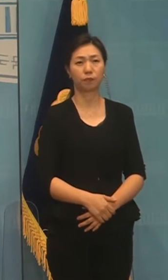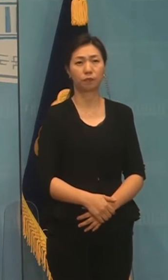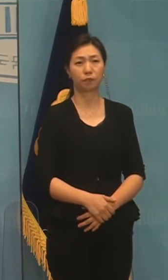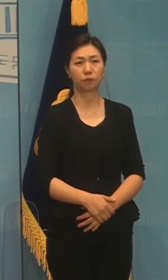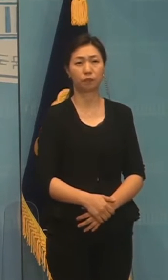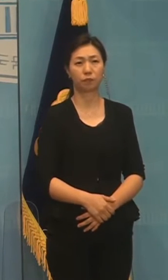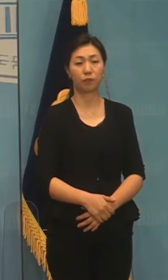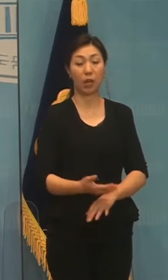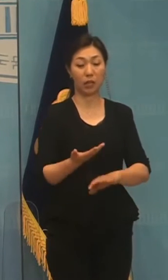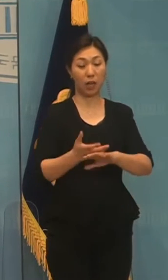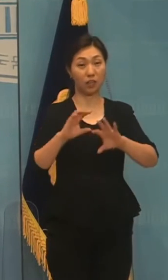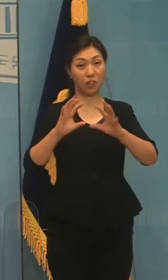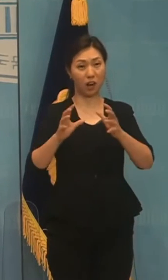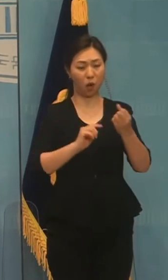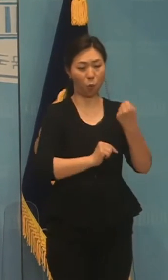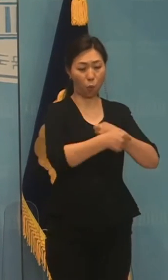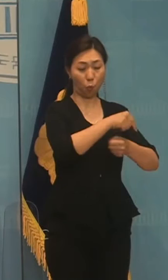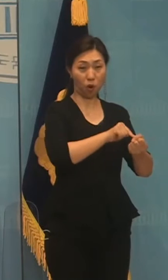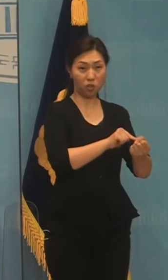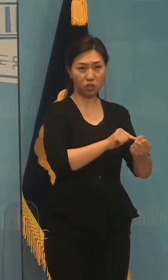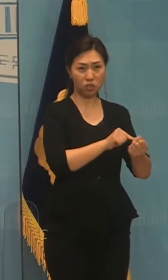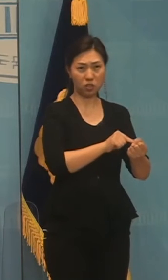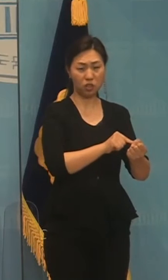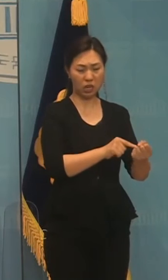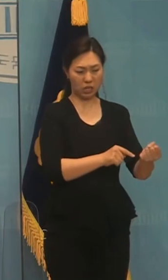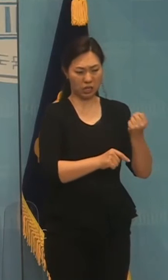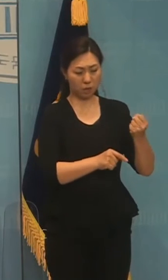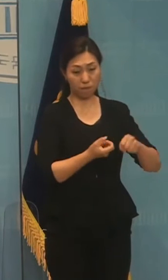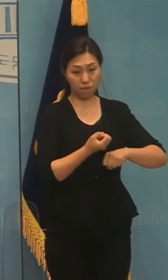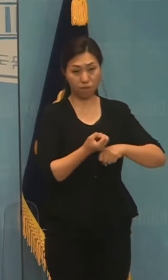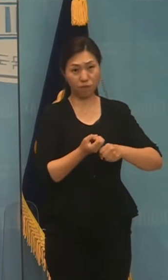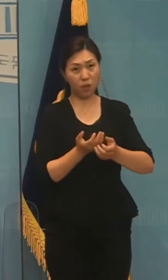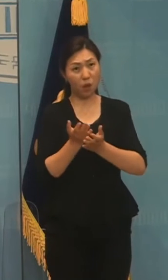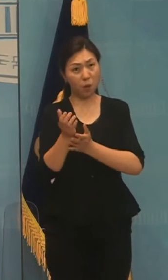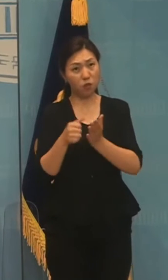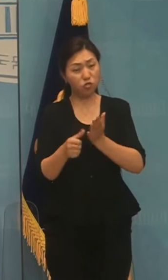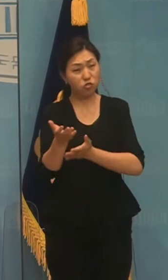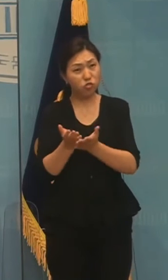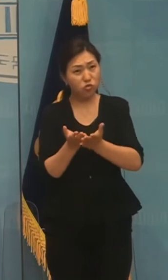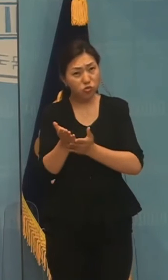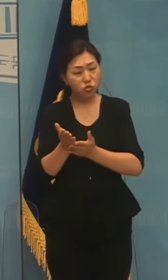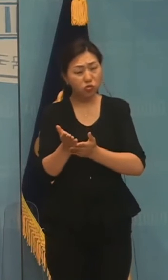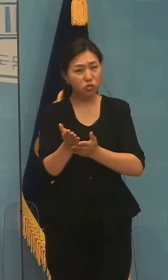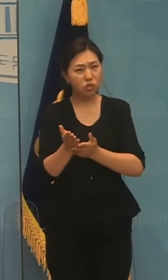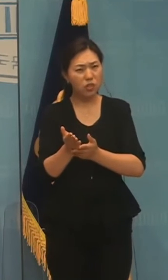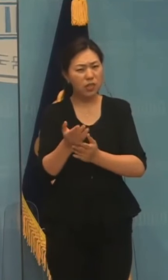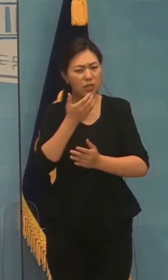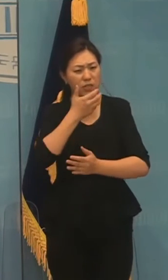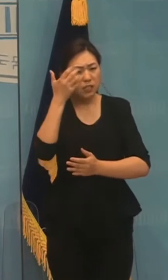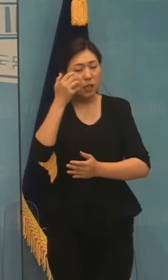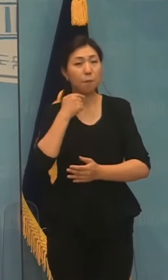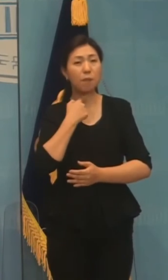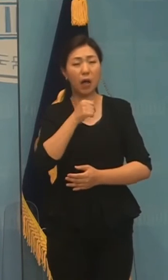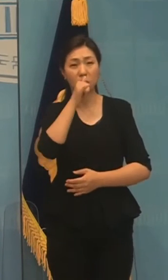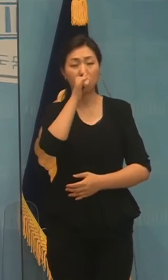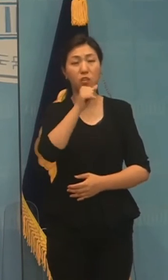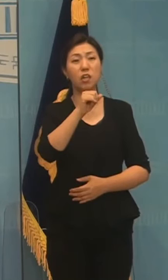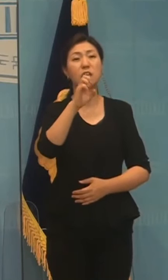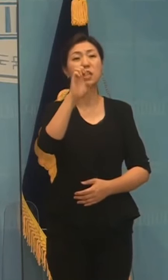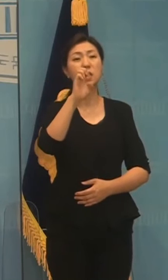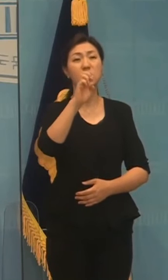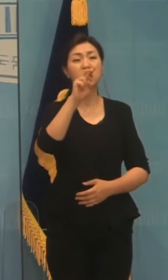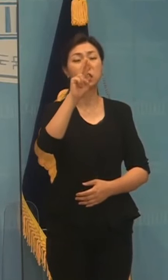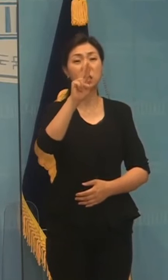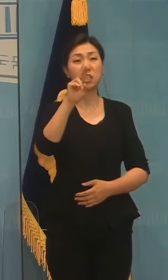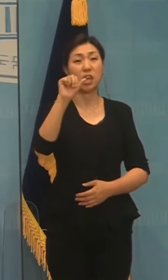해외 원전 수출이라는 환상의 유일한 성과라고 할 수 있는 UAE 경우에도 과거 이명박 정부 당시